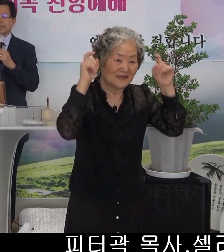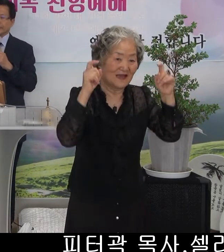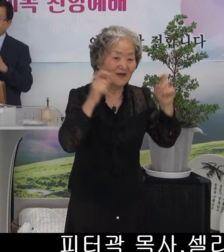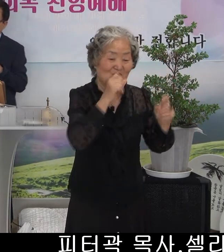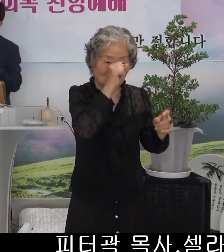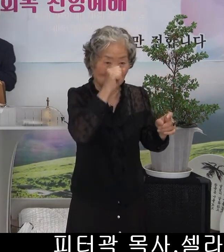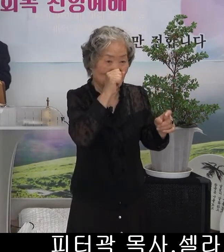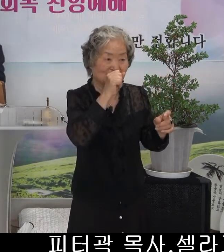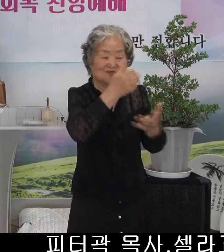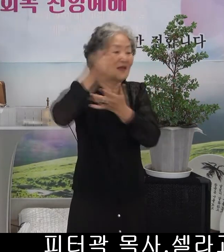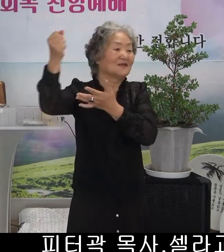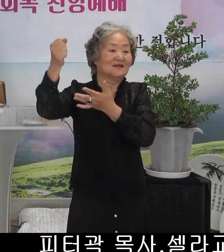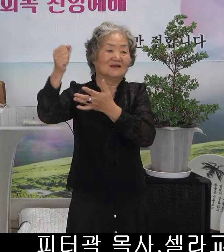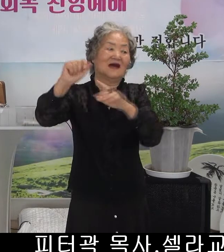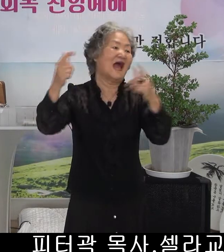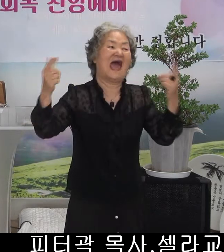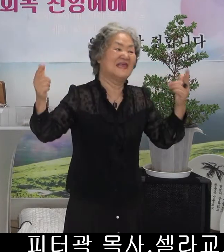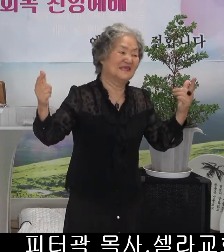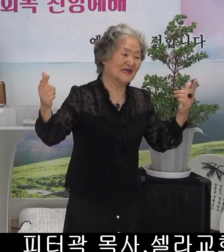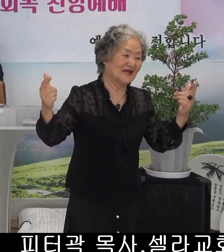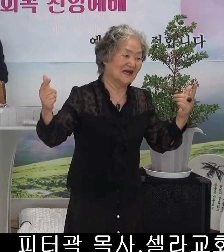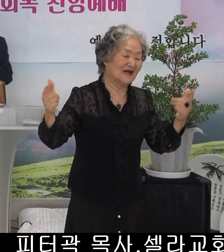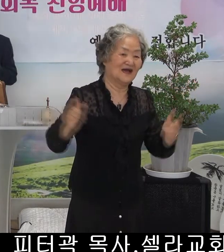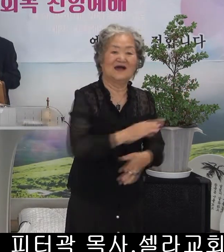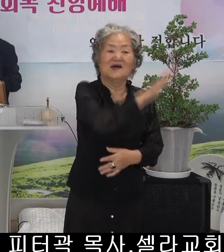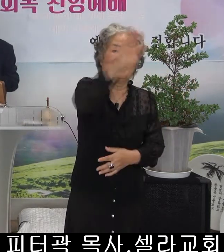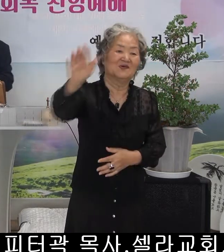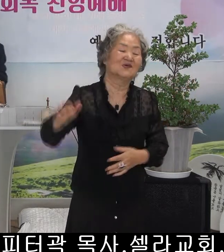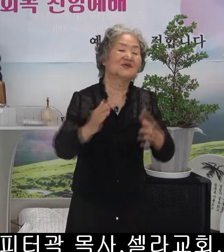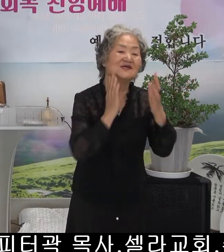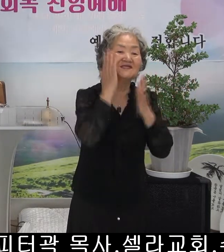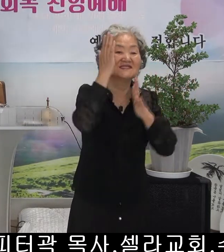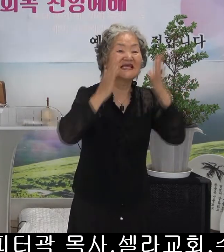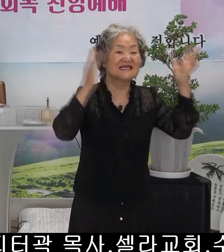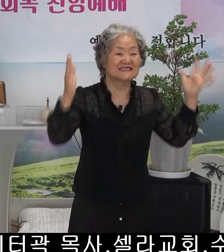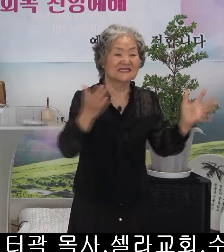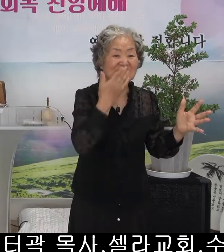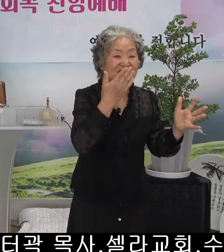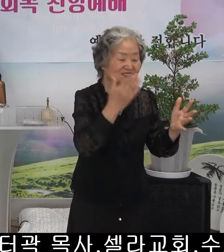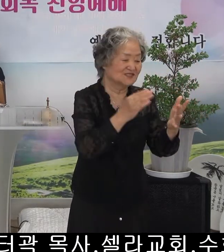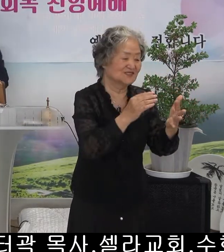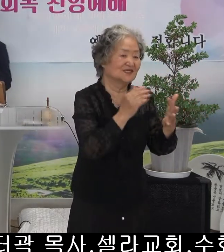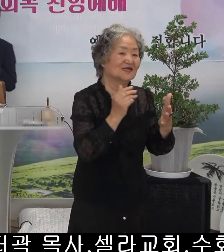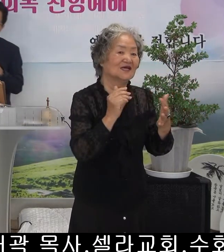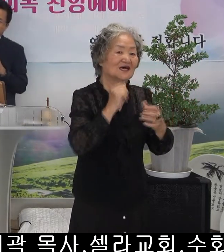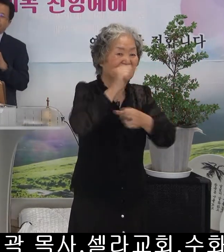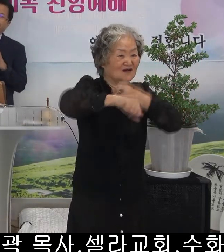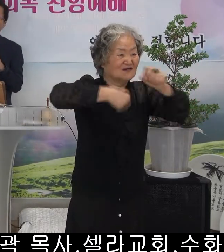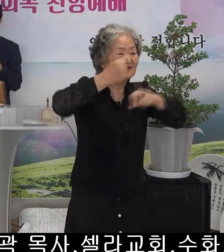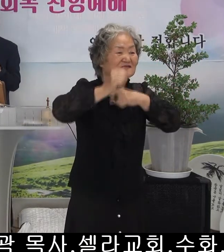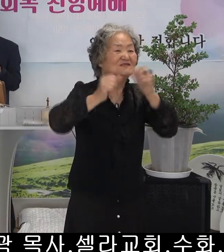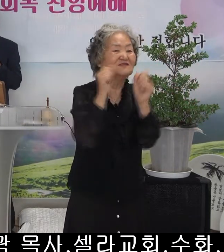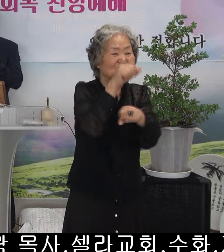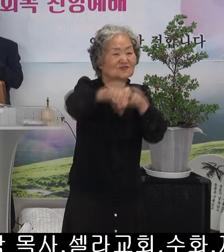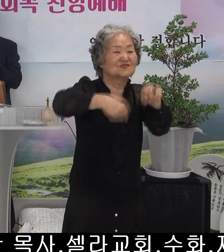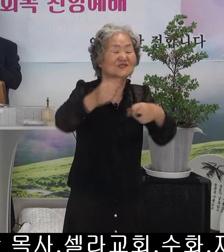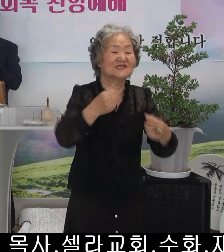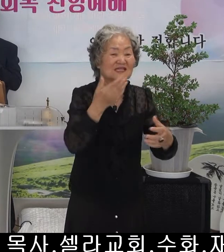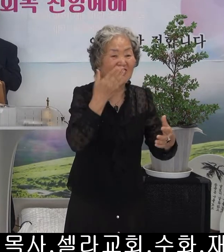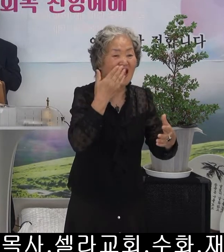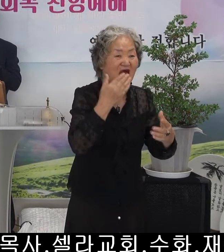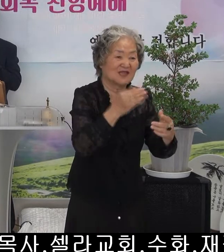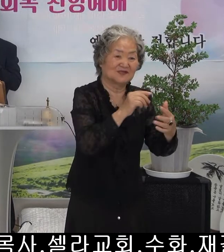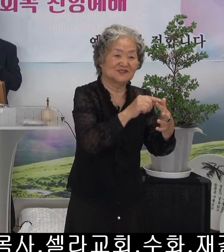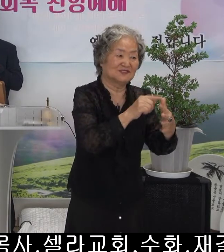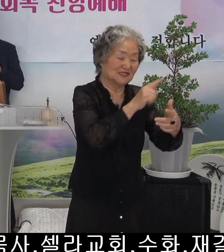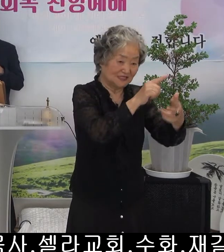하나님이 채식이나 또 육식이나 번제나 소제나 모든 제물을 다 받으시는 하나님인 것을 알아야